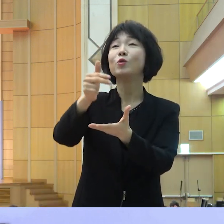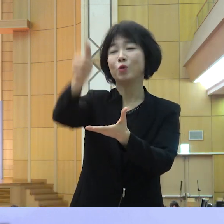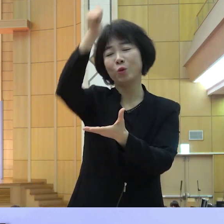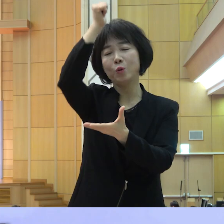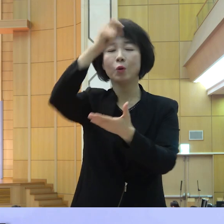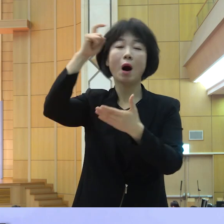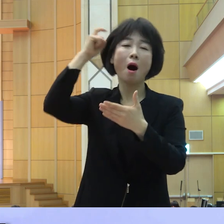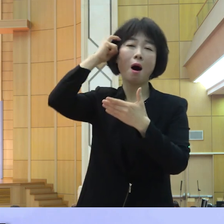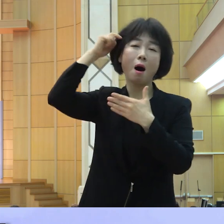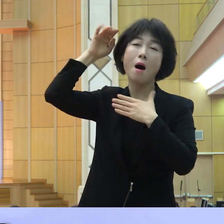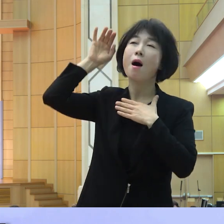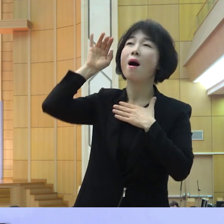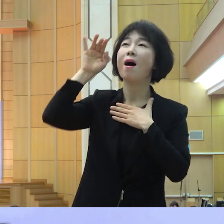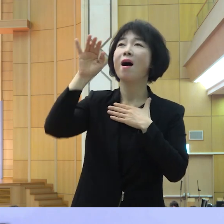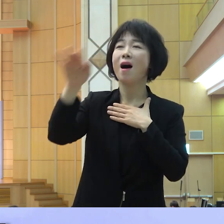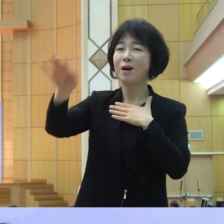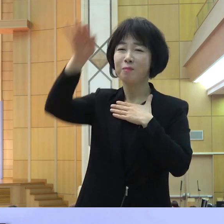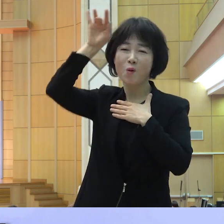주